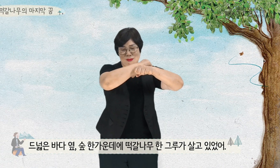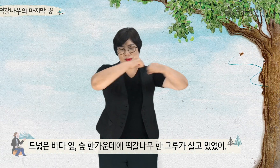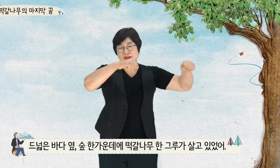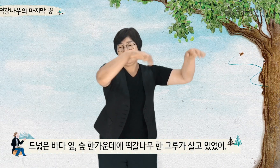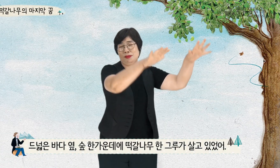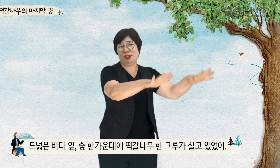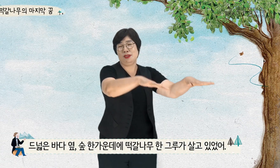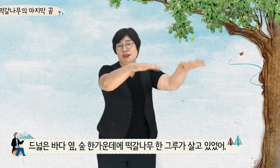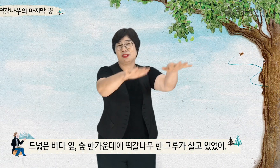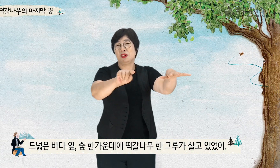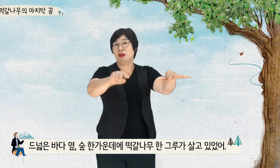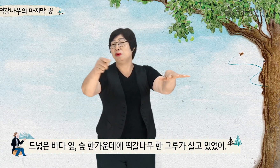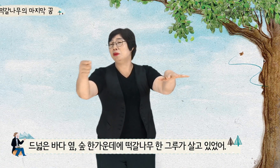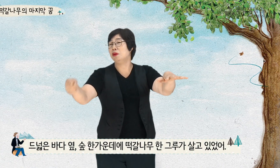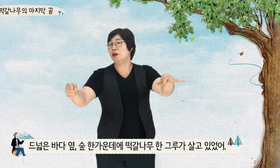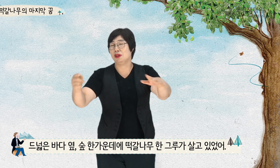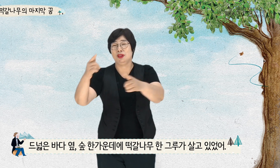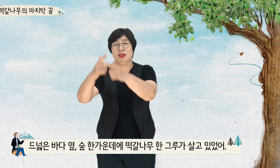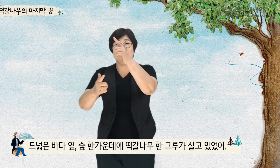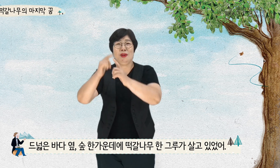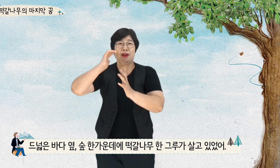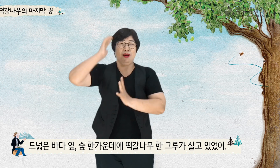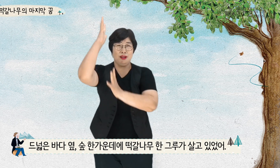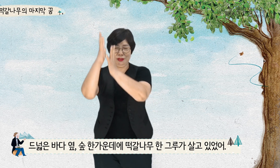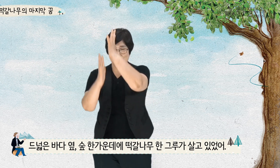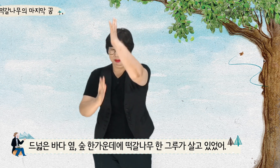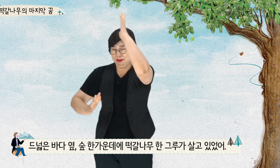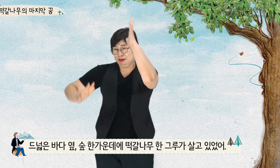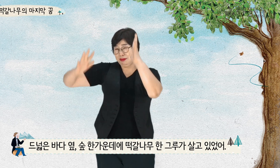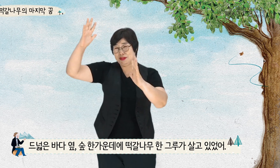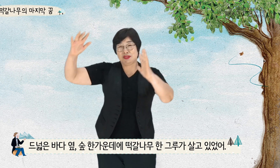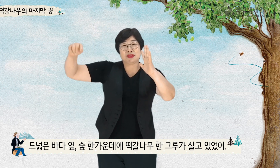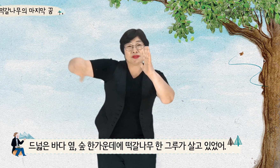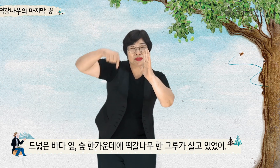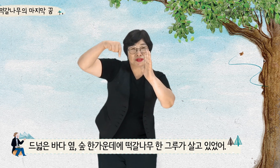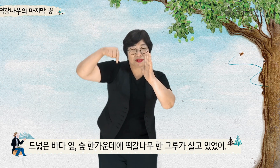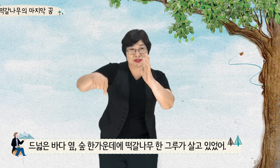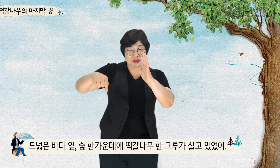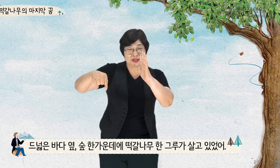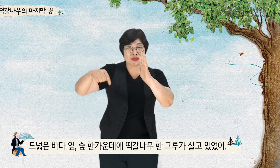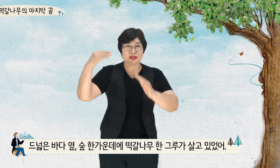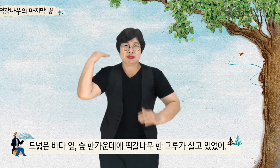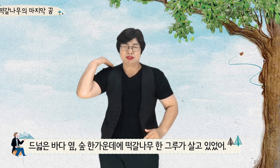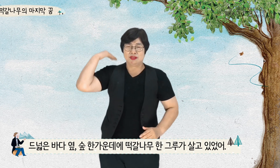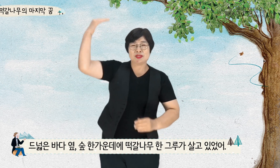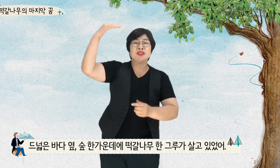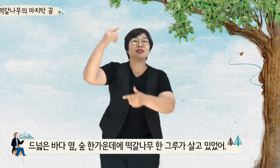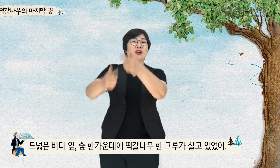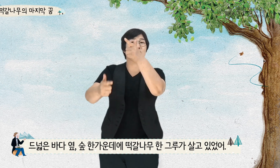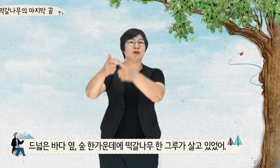드넓은 바다 옆 숲 한가운데에 떡갈나무 한 그루가 살고 있었어.